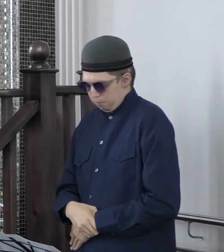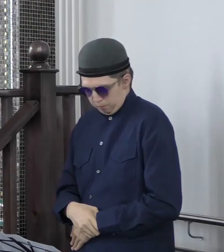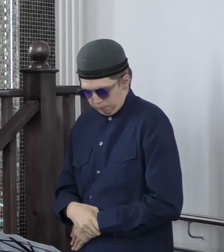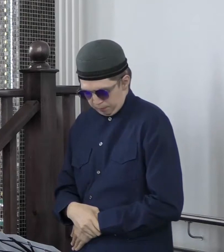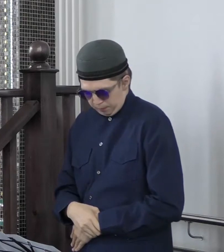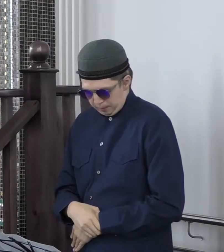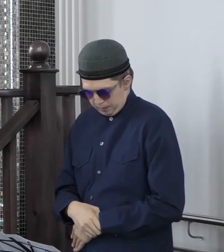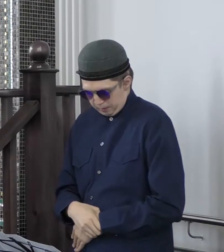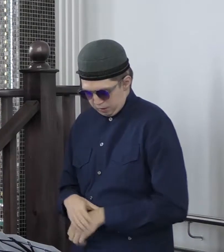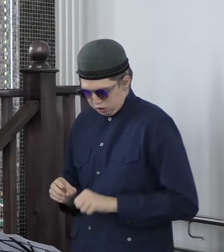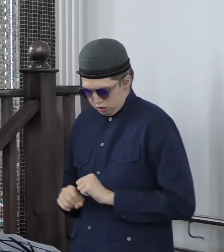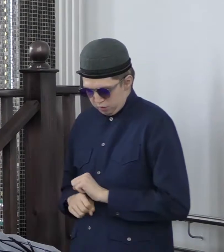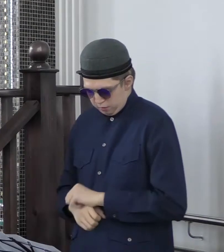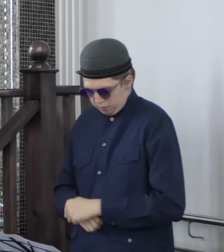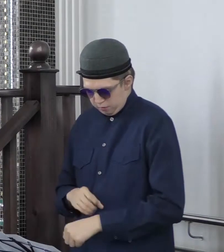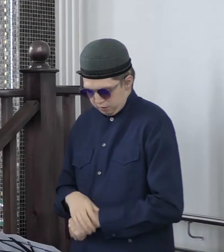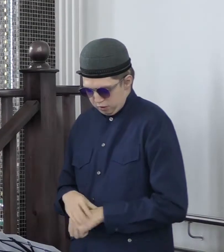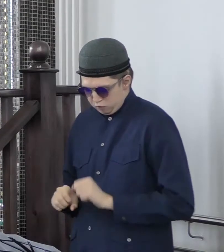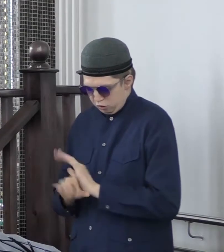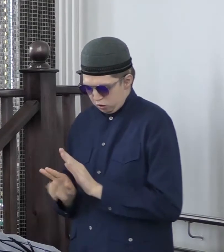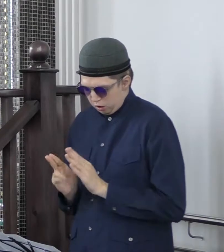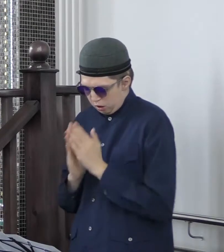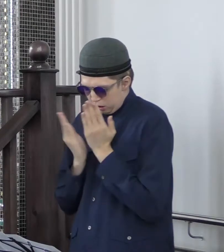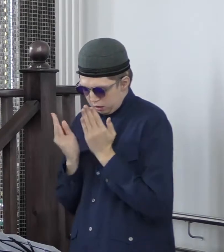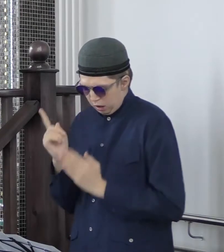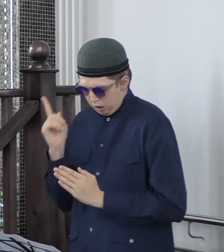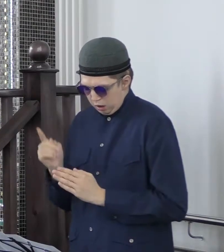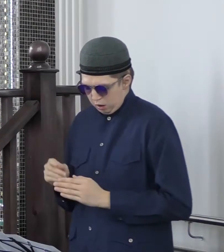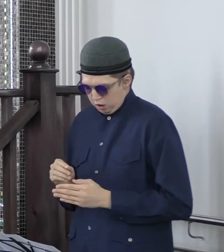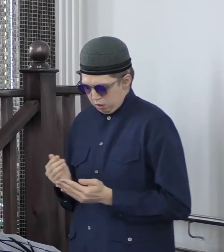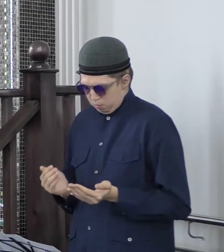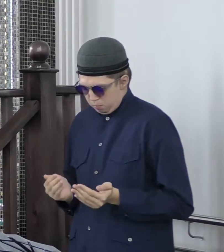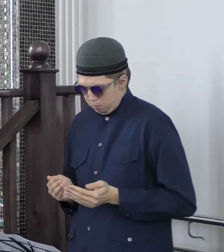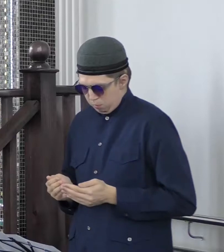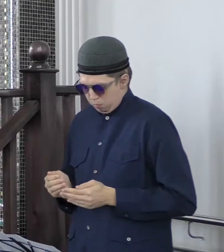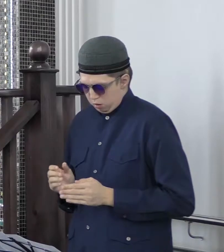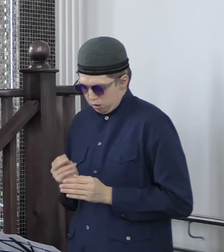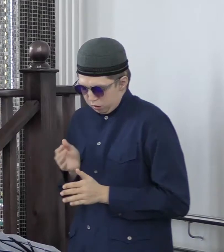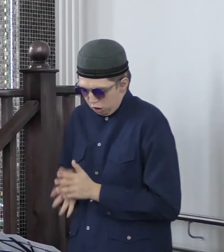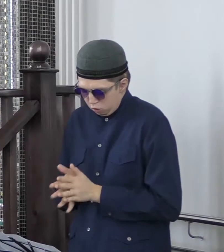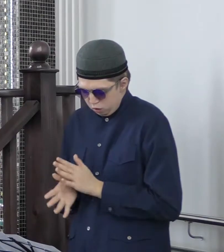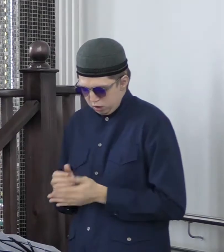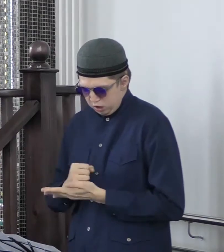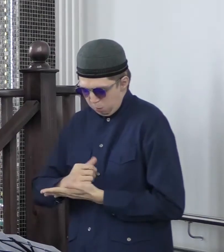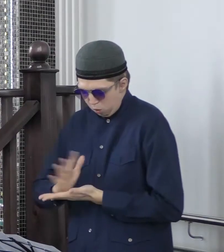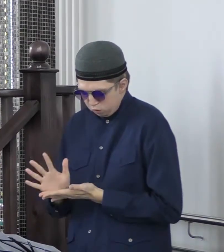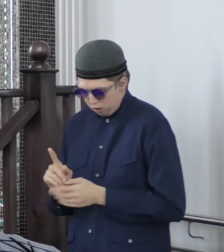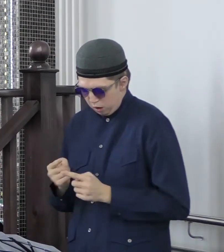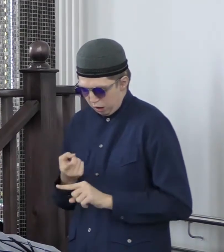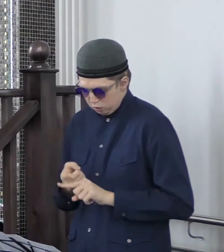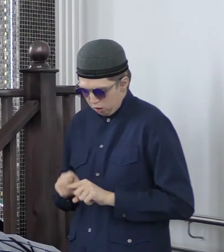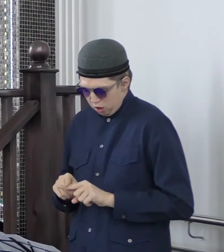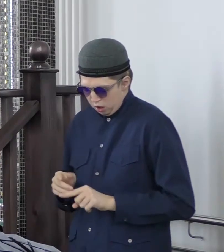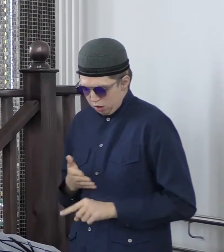хакка тукатихи. Аллах Тааля итаме, хакики тахвалу блян куртылз. Бойтесь Всевышнего, искренней